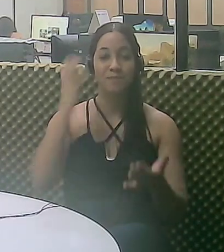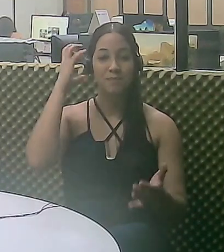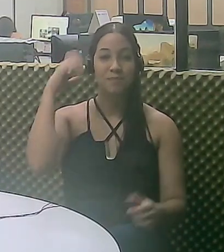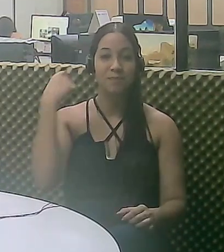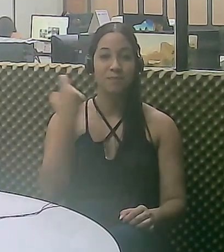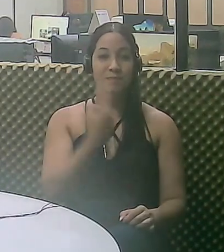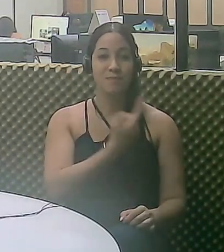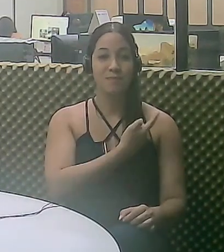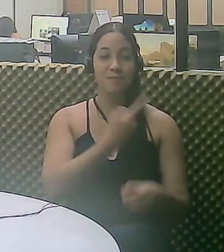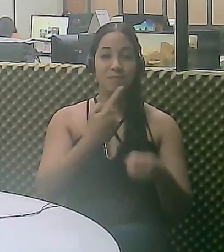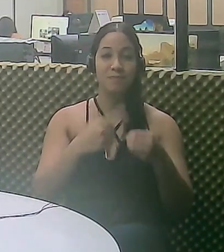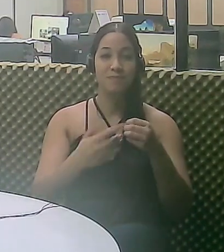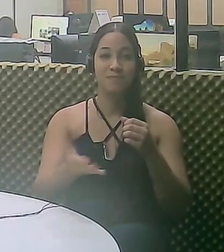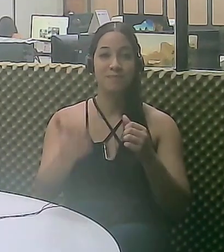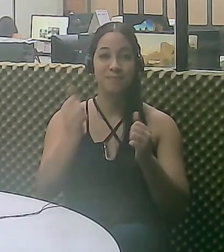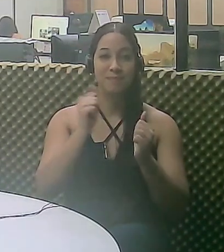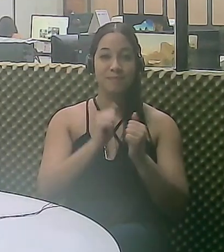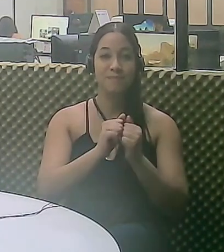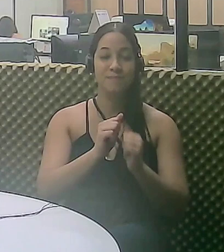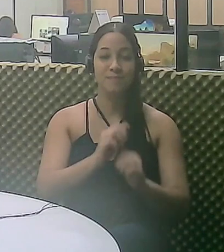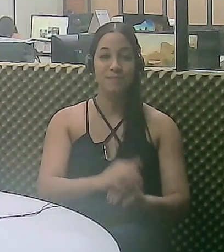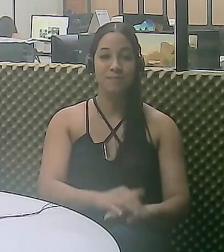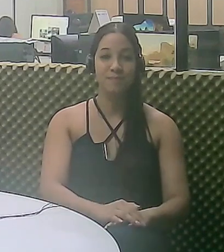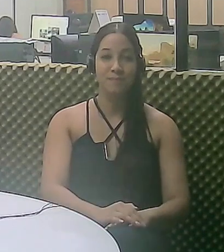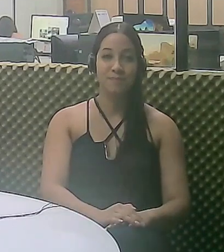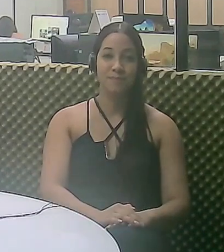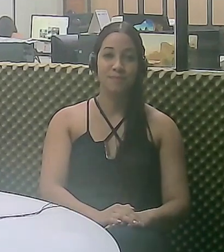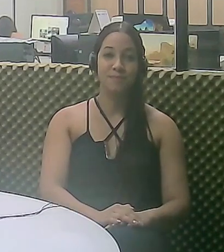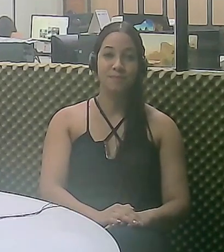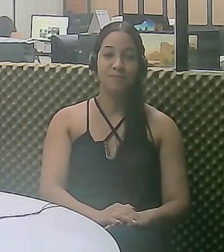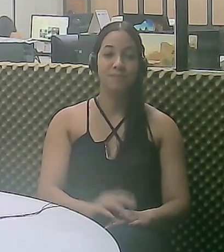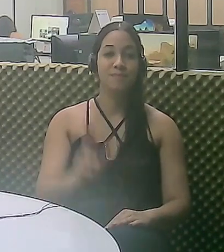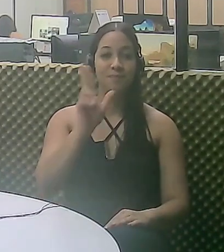na Rádio Nossa Cidade. Vem com a gente!